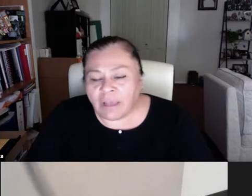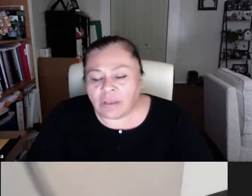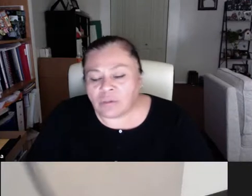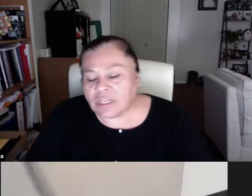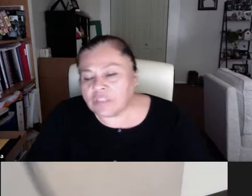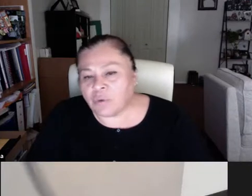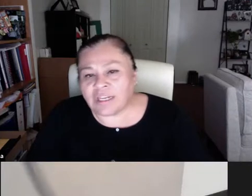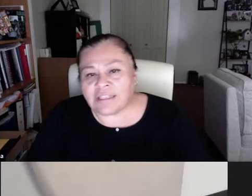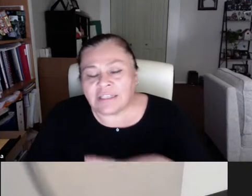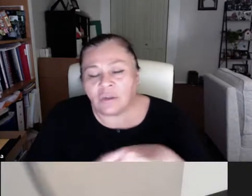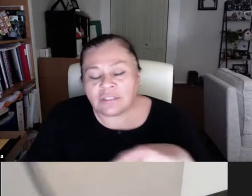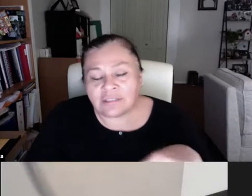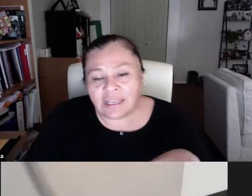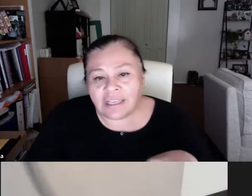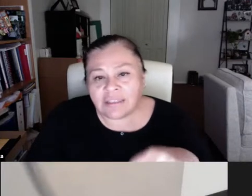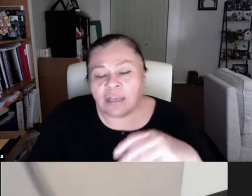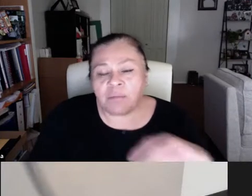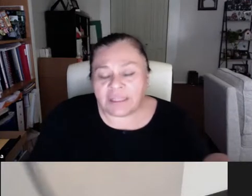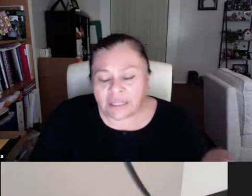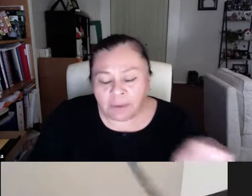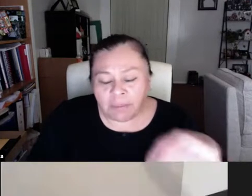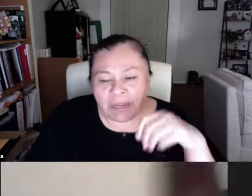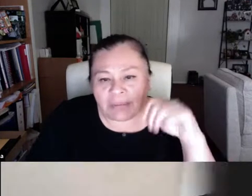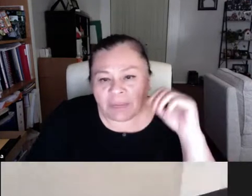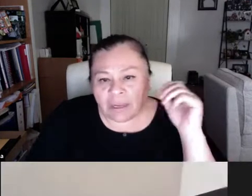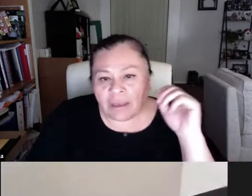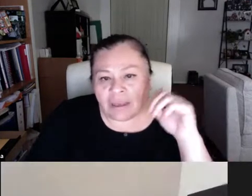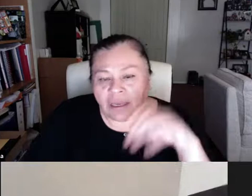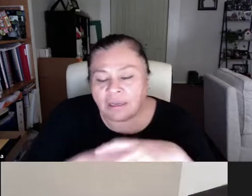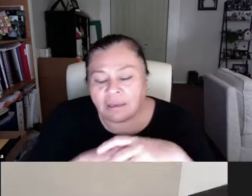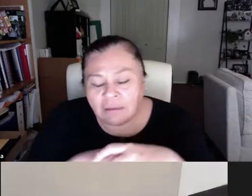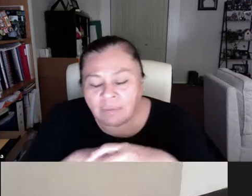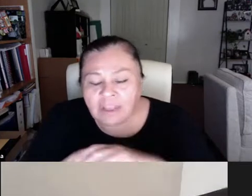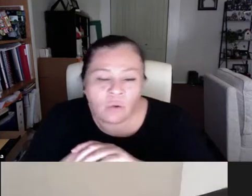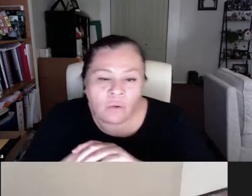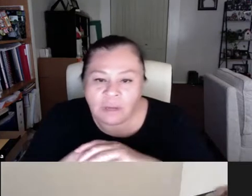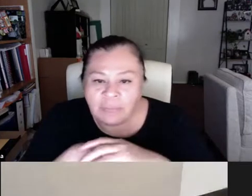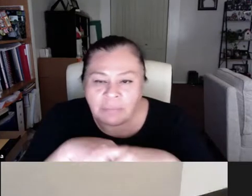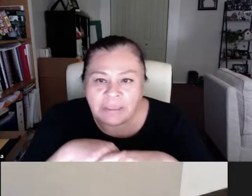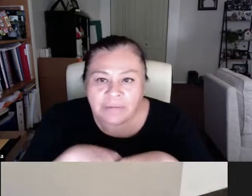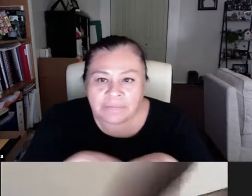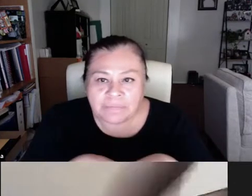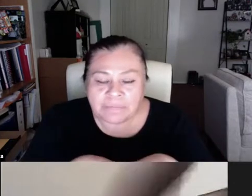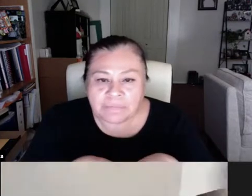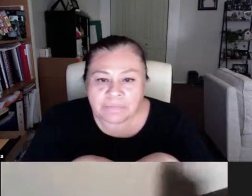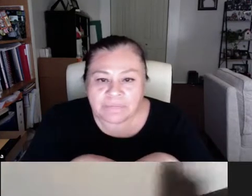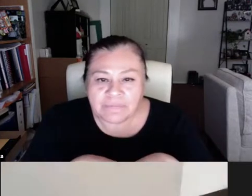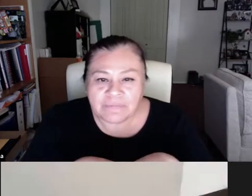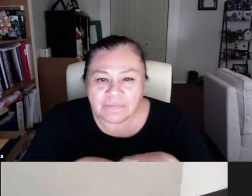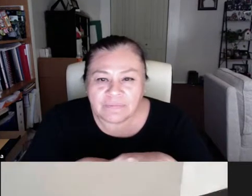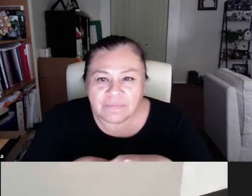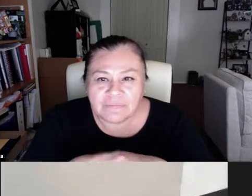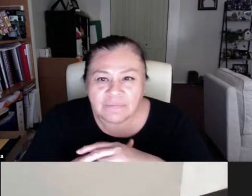al baño, ustedes pueden ir haciendo estas señas mientras van para el baño o cambiar el pañal.